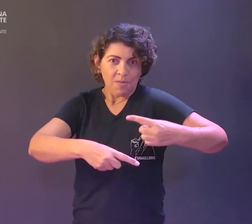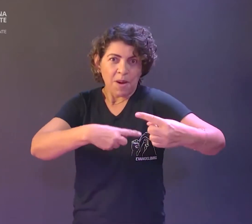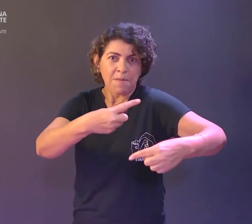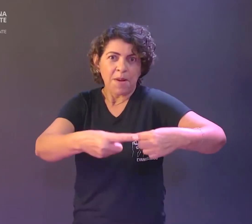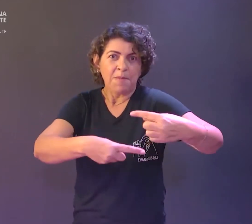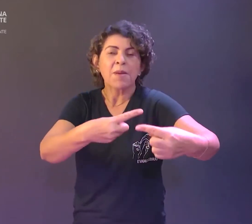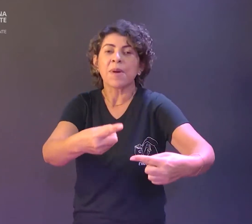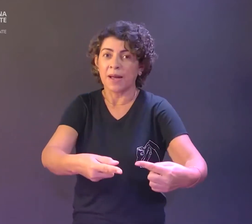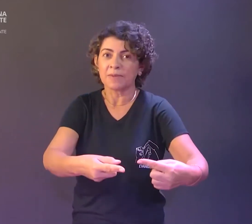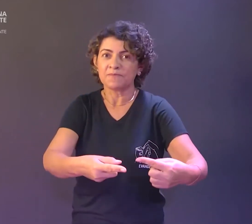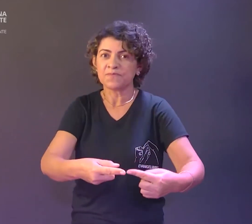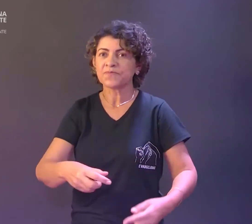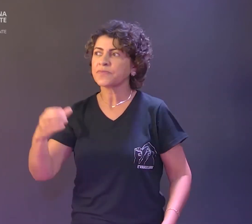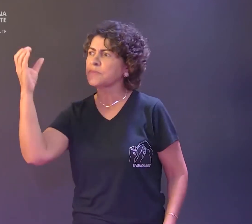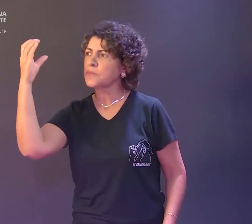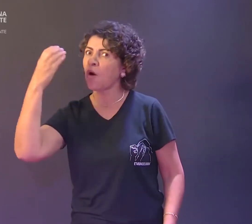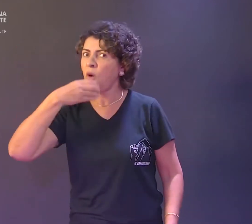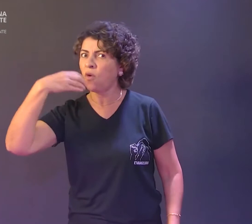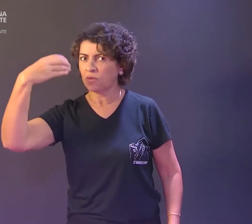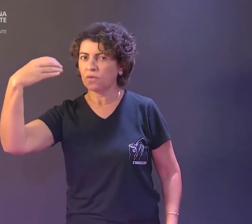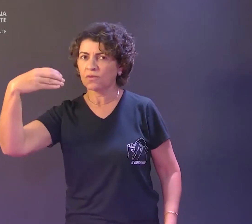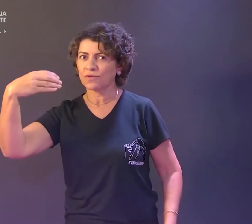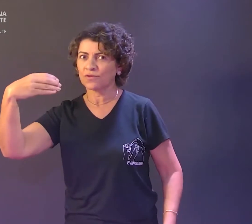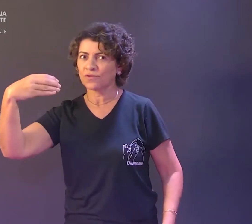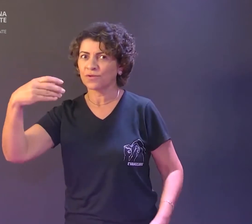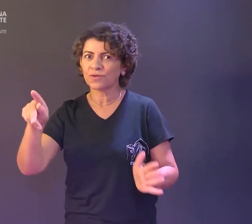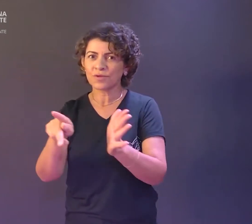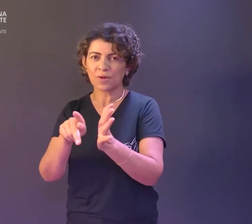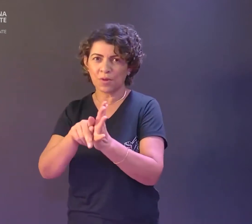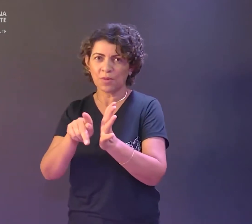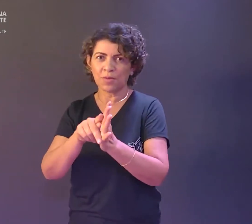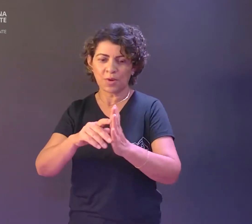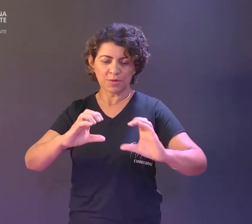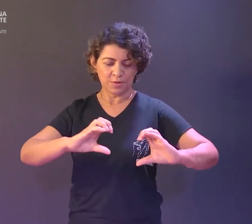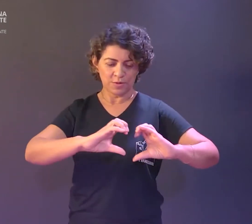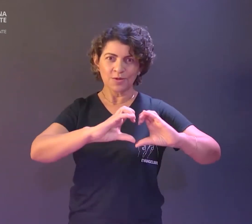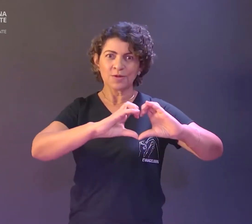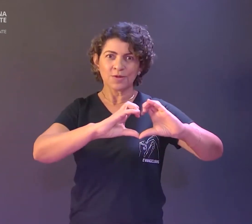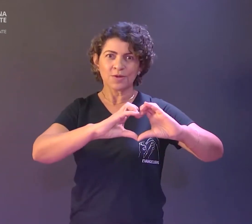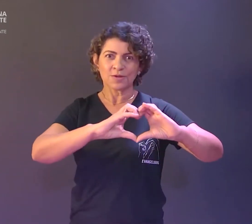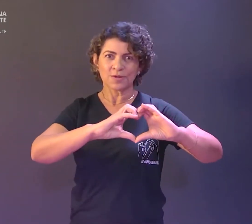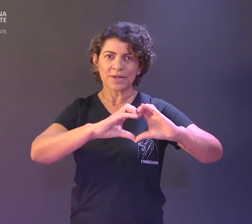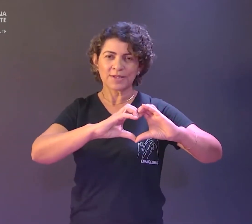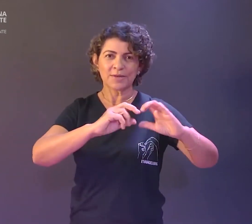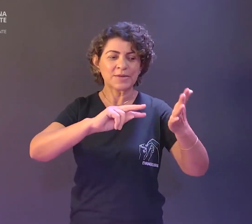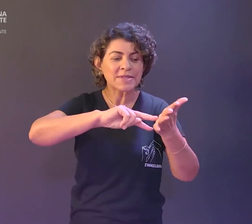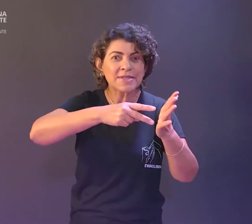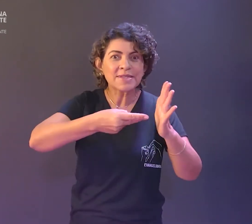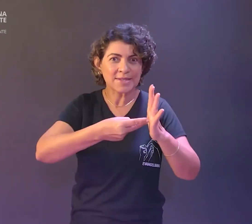Os frutos que produzimos são diretamente ligados ao tipo de coração que temos.